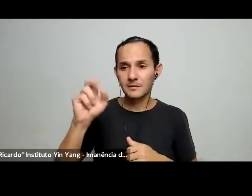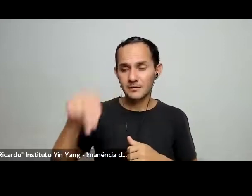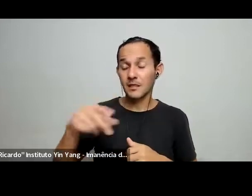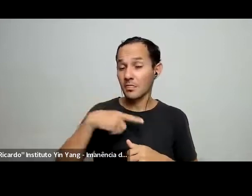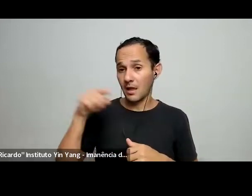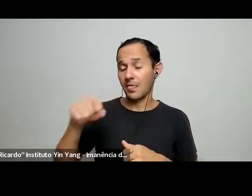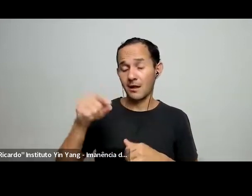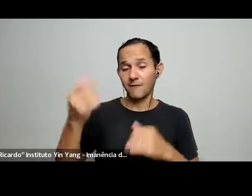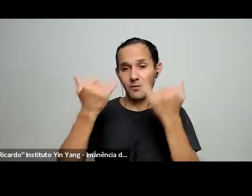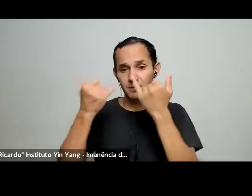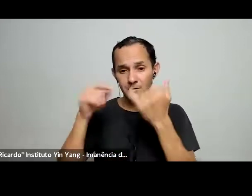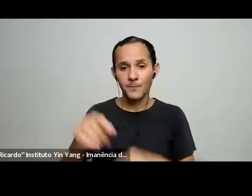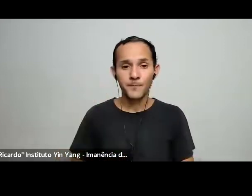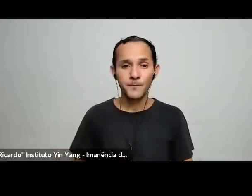informações.